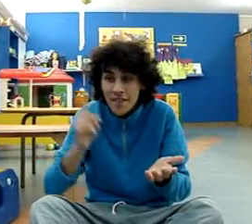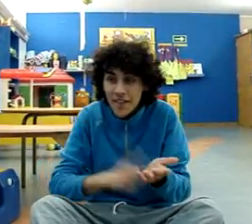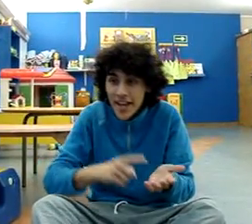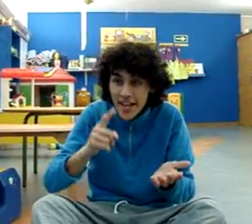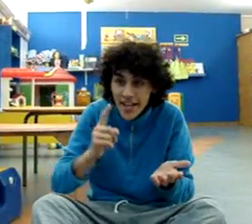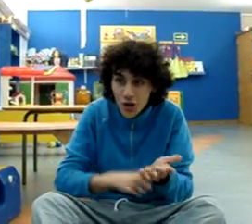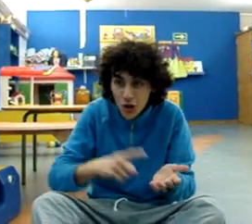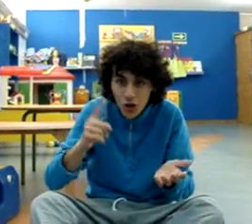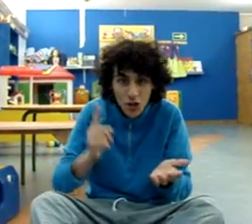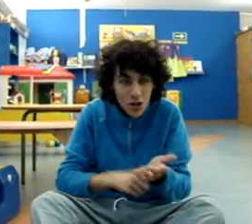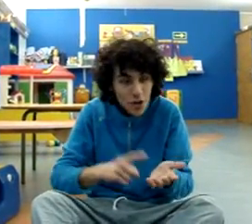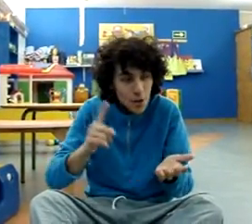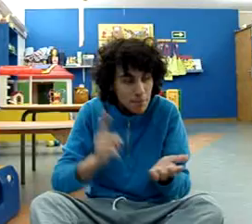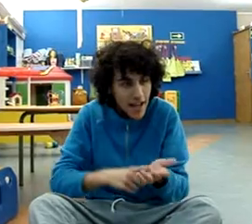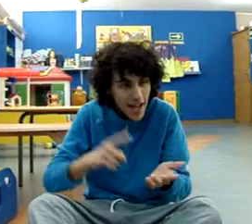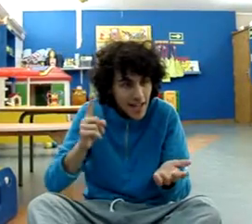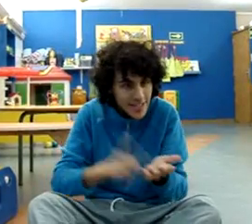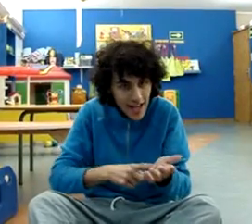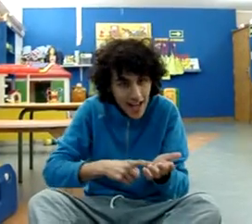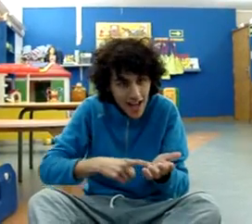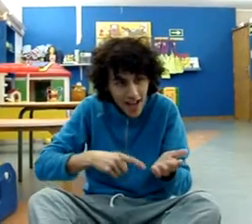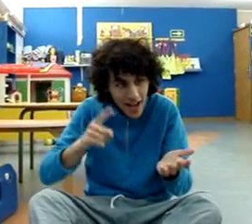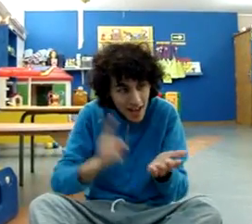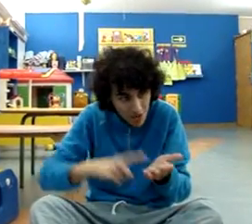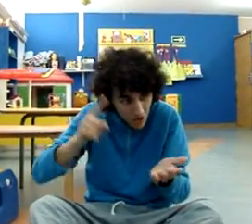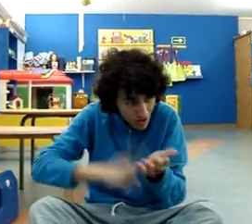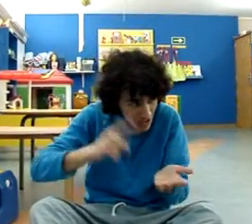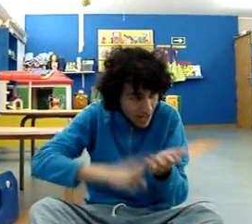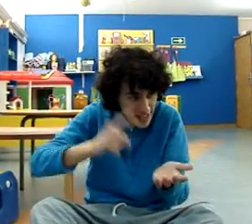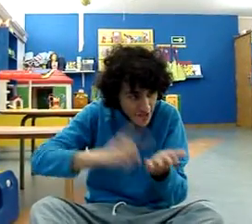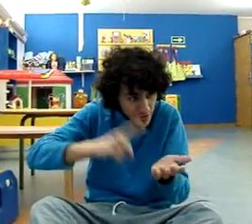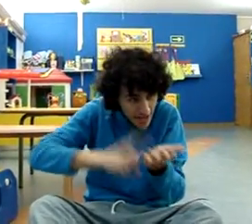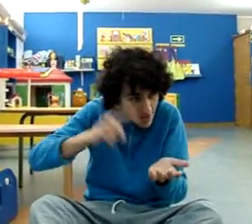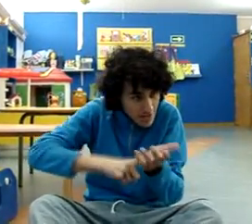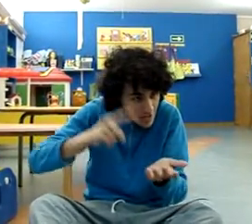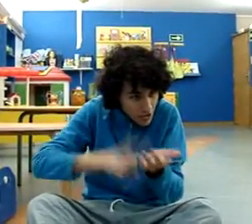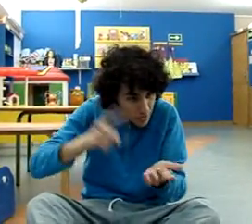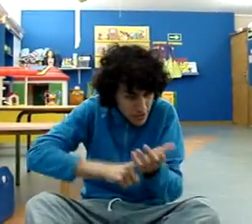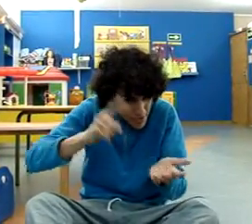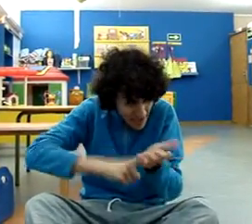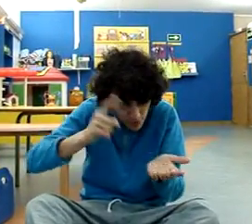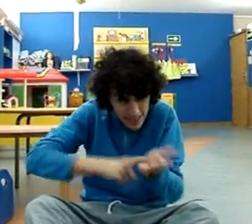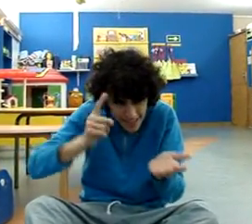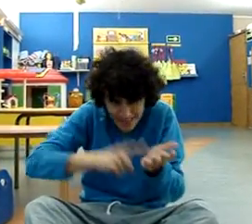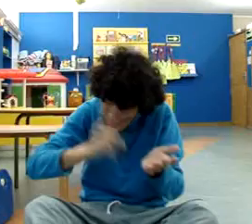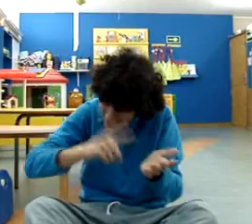de color plateado. A ver esa lluvia, como la lluvia, fuerte.